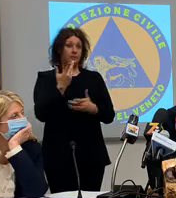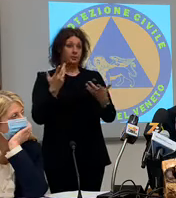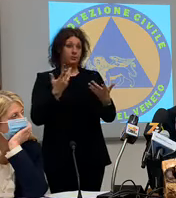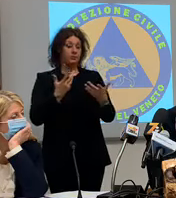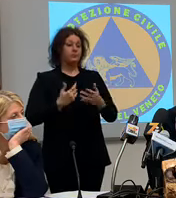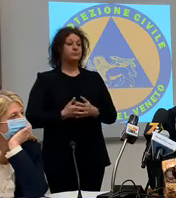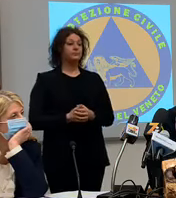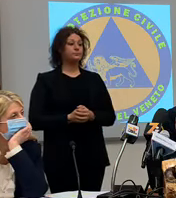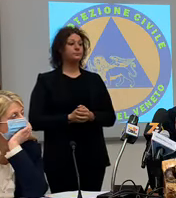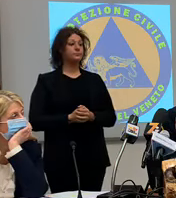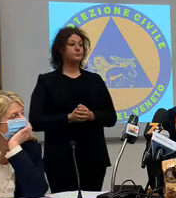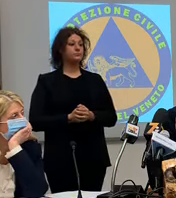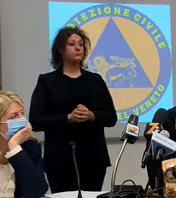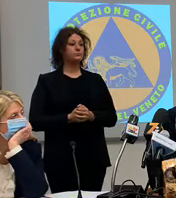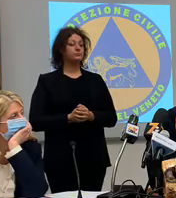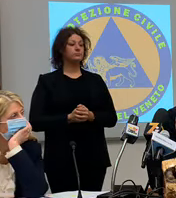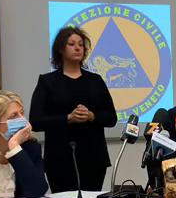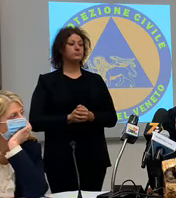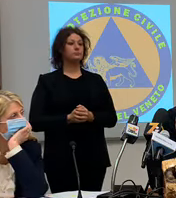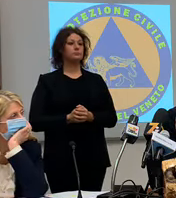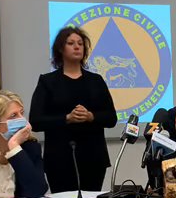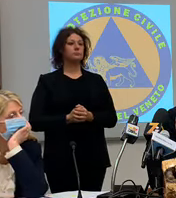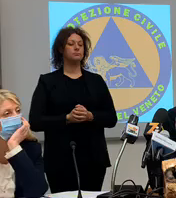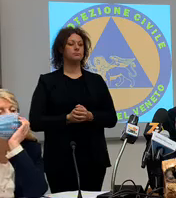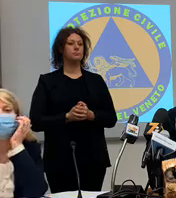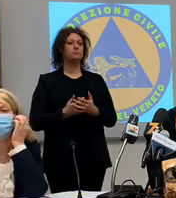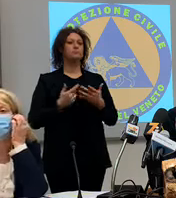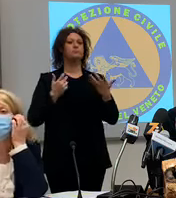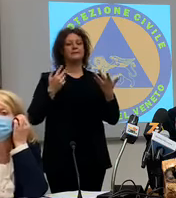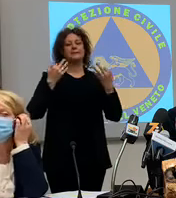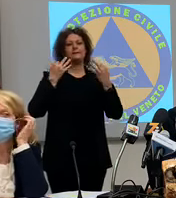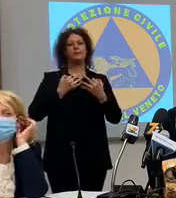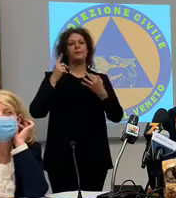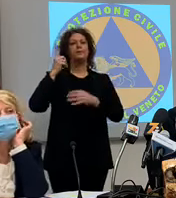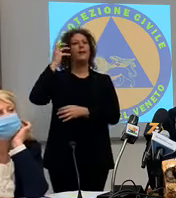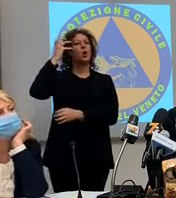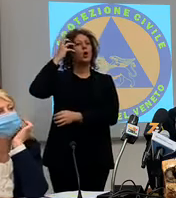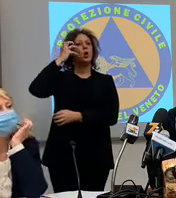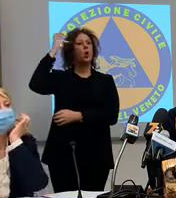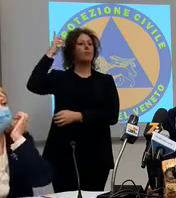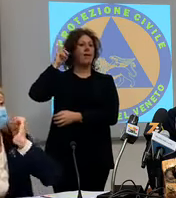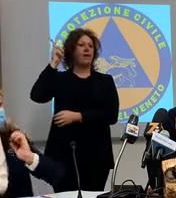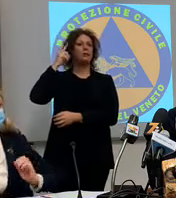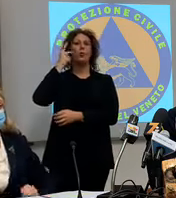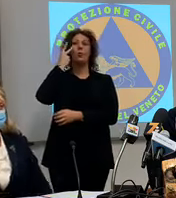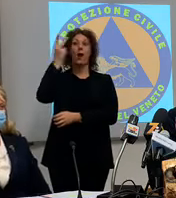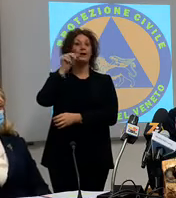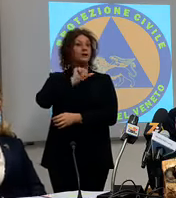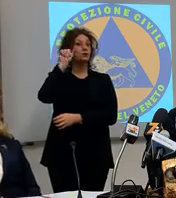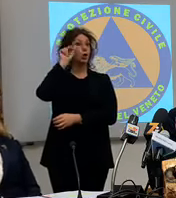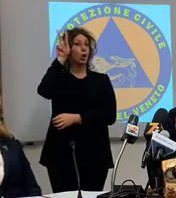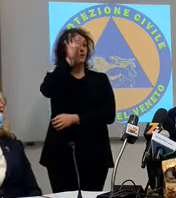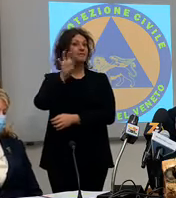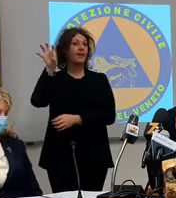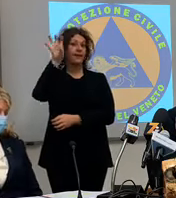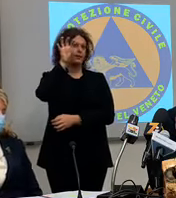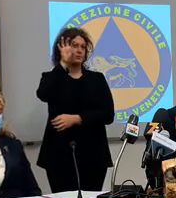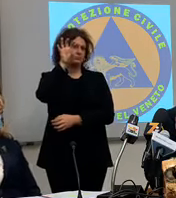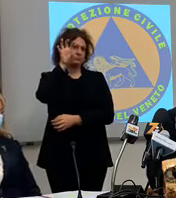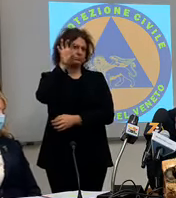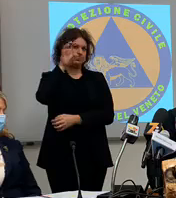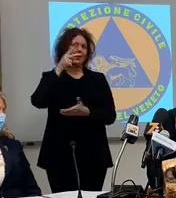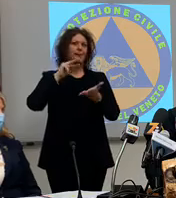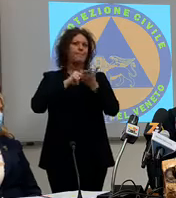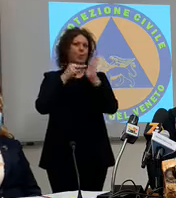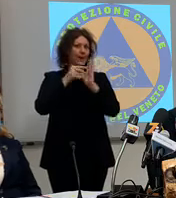una su una norma per fare per togliere le castagne dal fuoco al Veneto perché se fosse il problema solo veneto Credetemi cioè il governo si